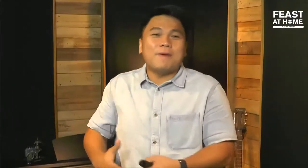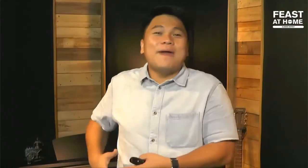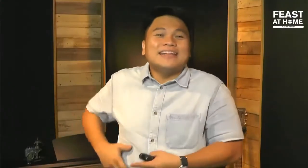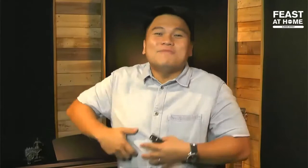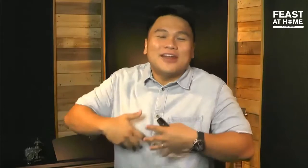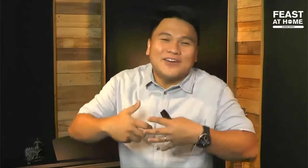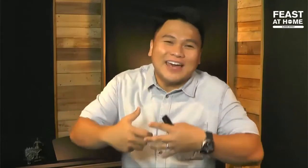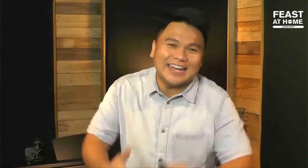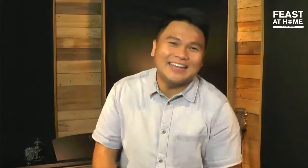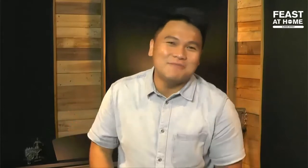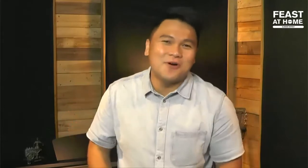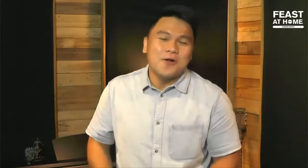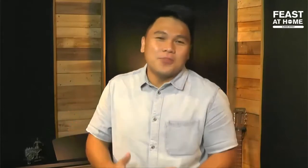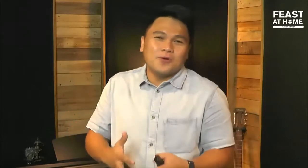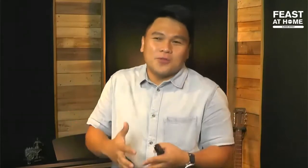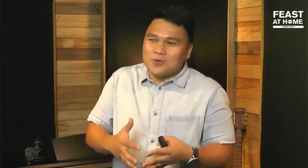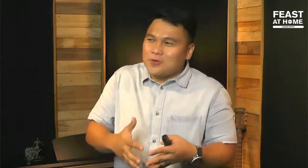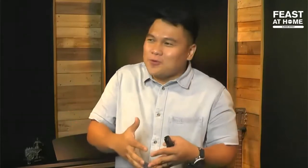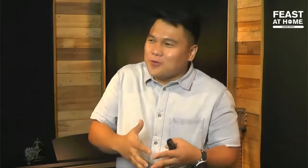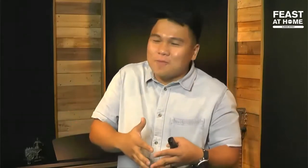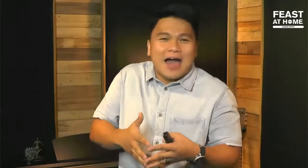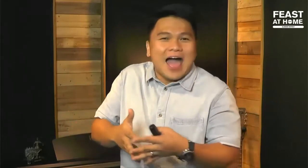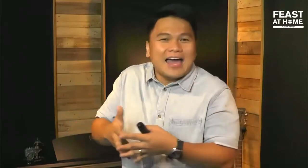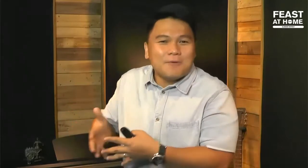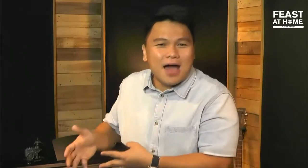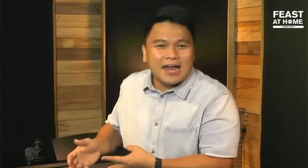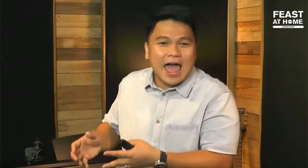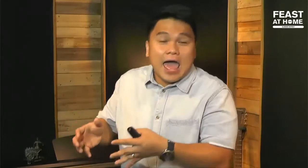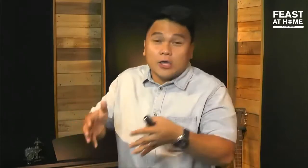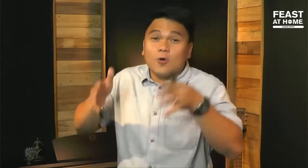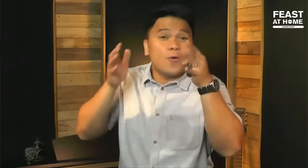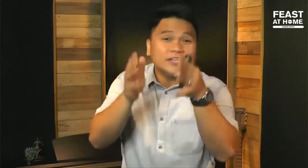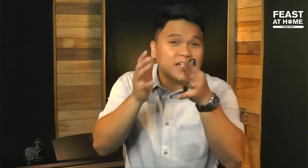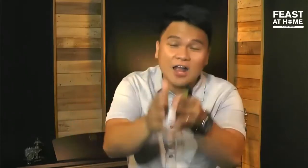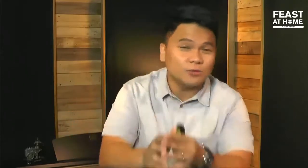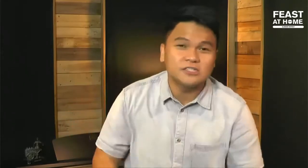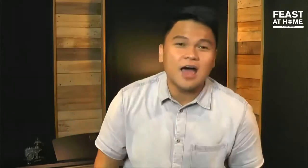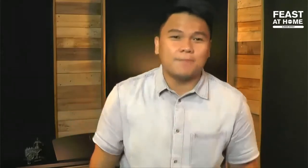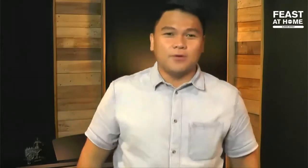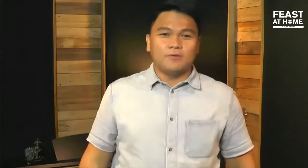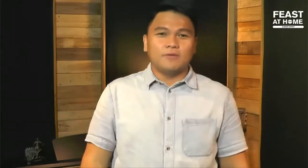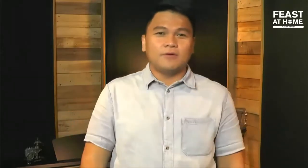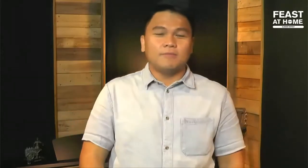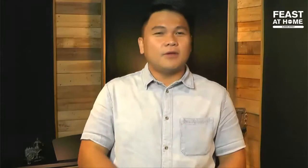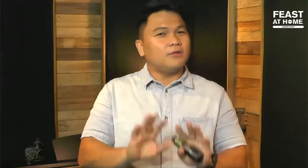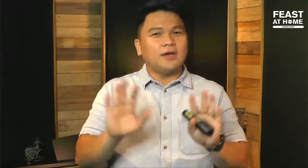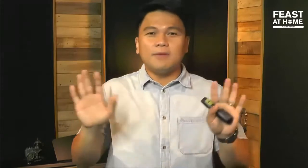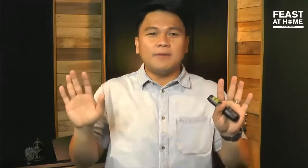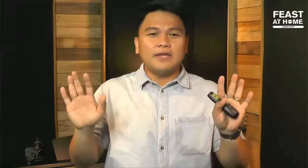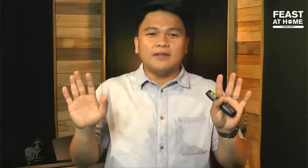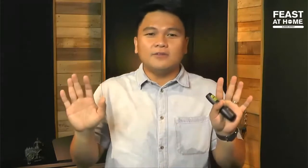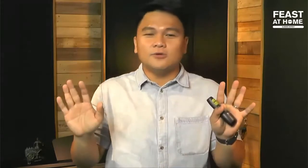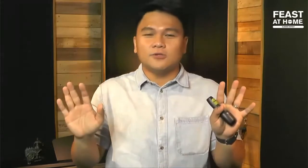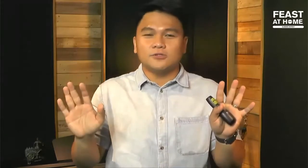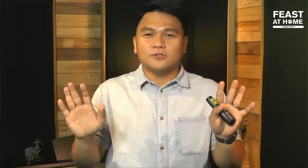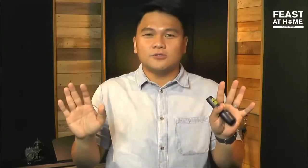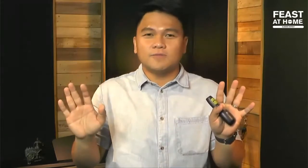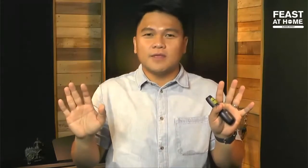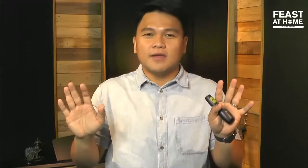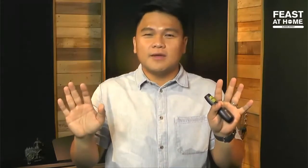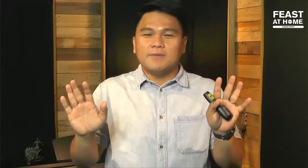nung ibebenta mo na yung kidney mo, nung mangangaliwa ka na. You wish God would stop you, pero hindi ka pipigilan ng